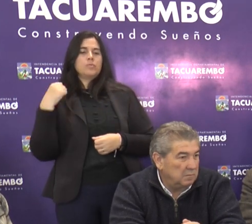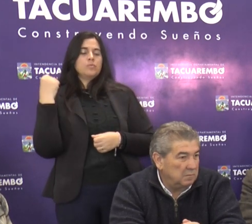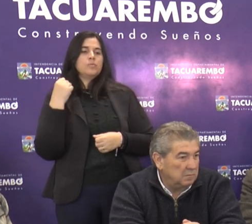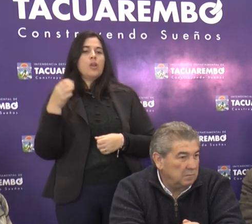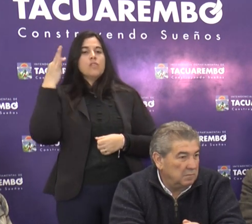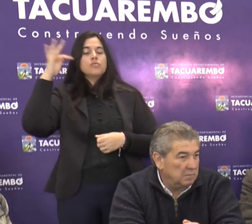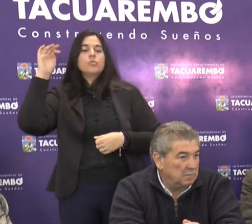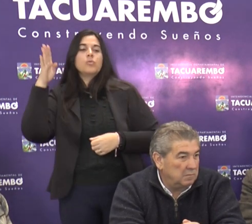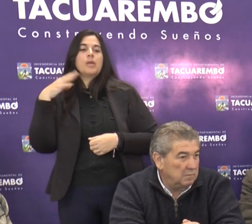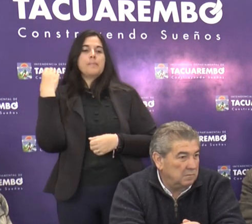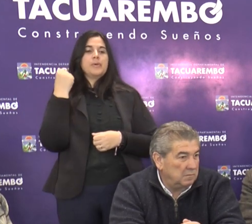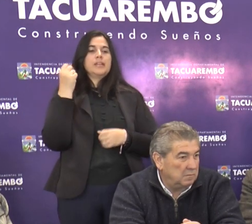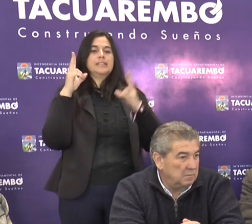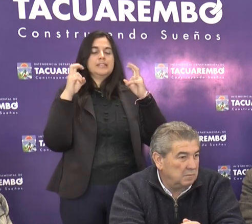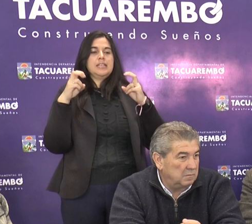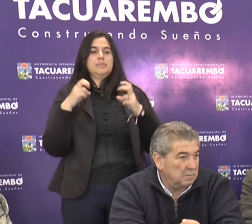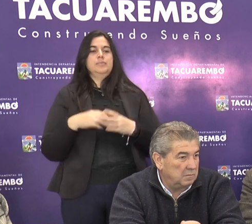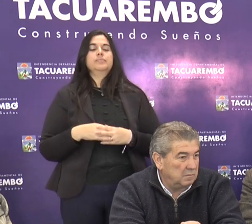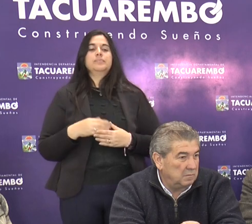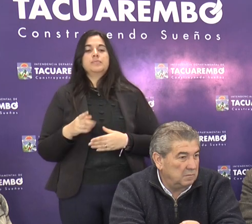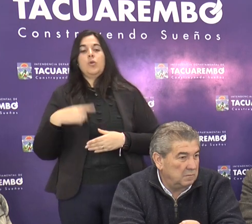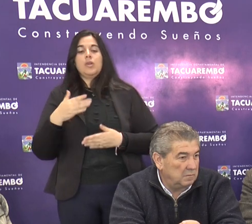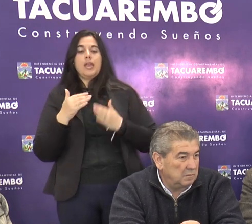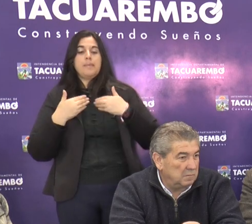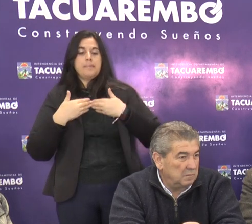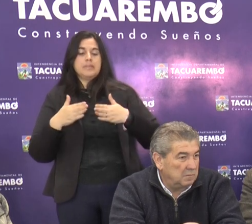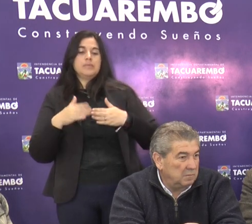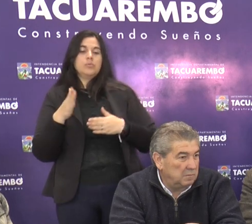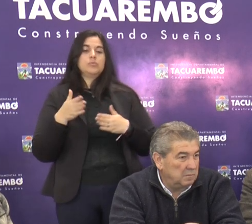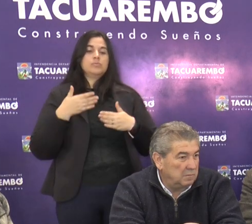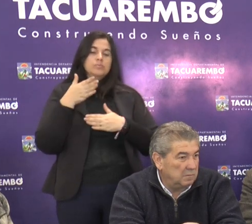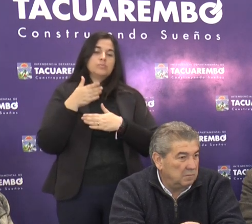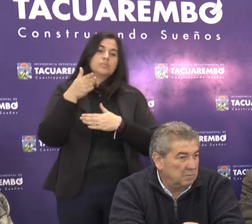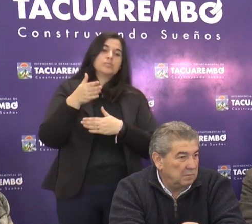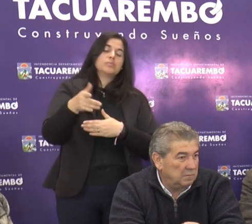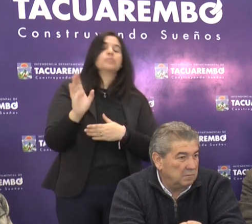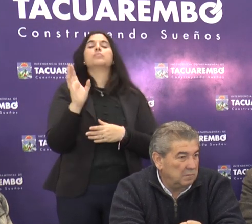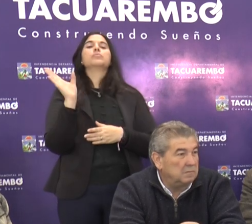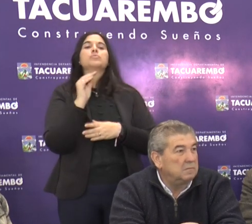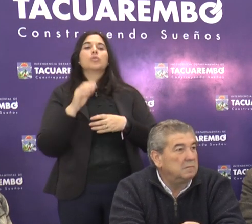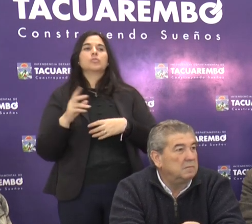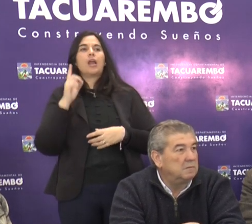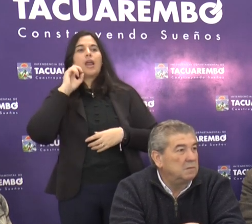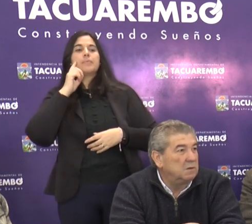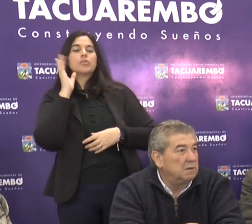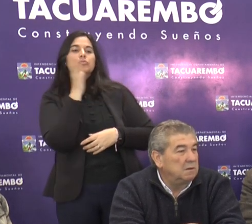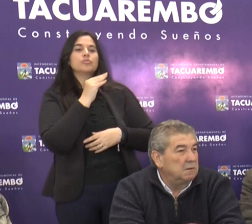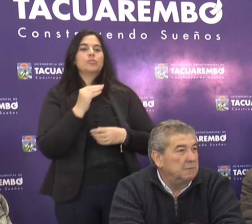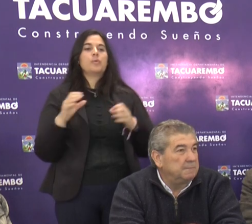Y bueno, hoy empezamos un nuevo camino, empezamos un camino que esperemos recorrerlo con rapidez, como yo siempre